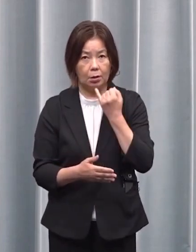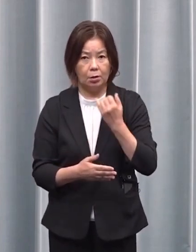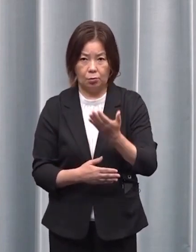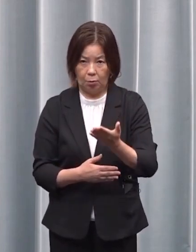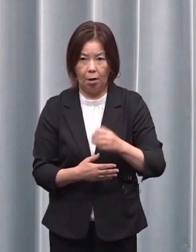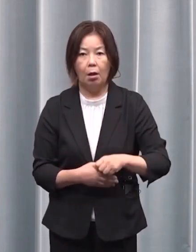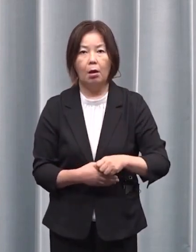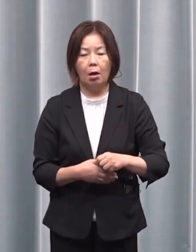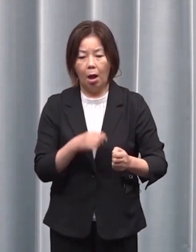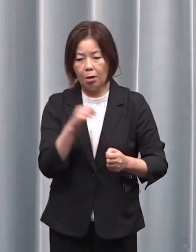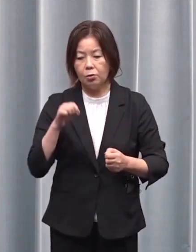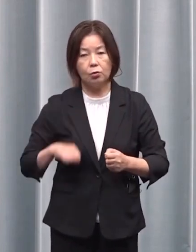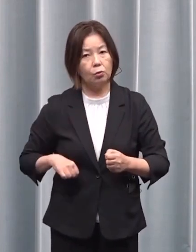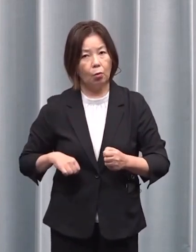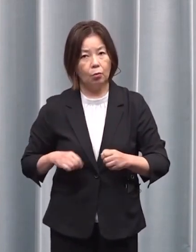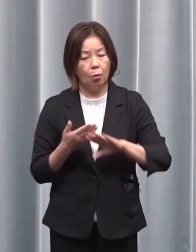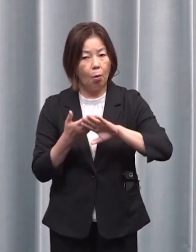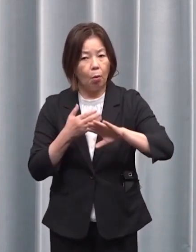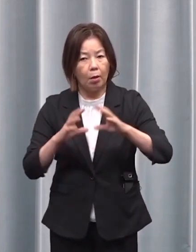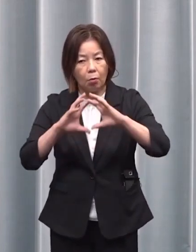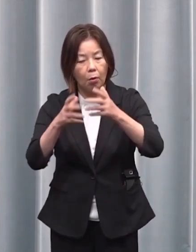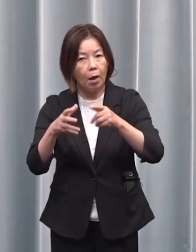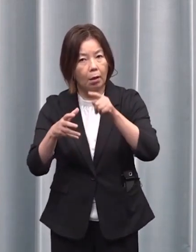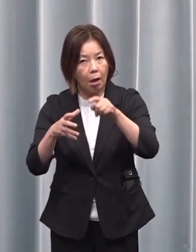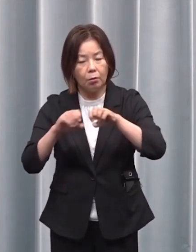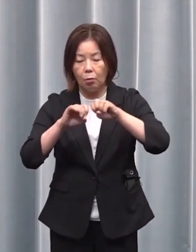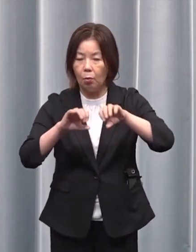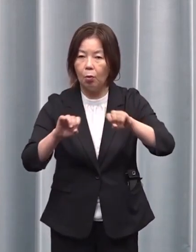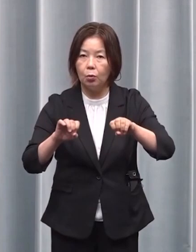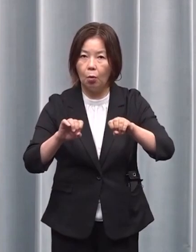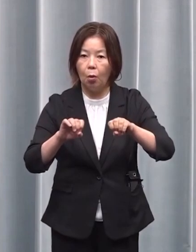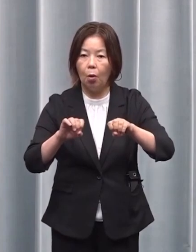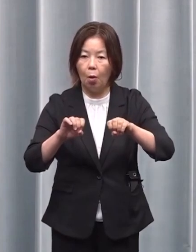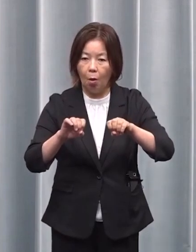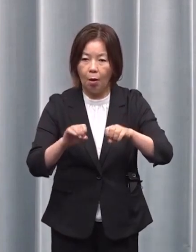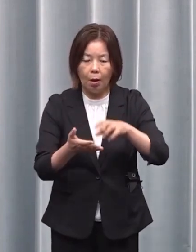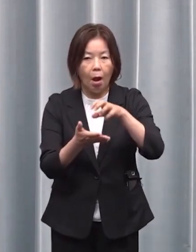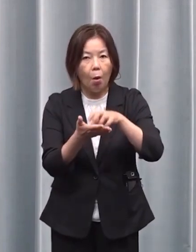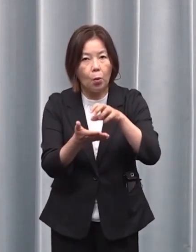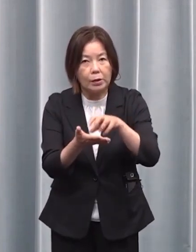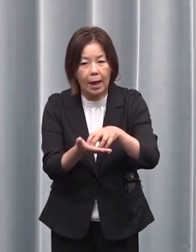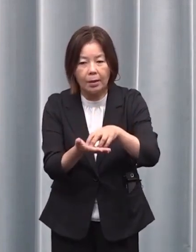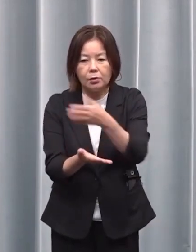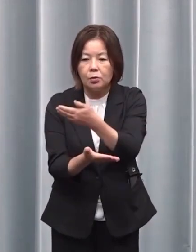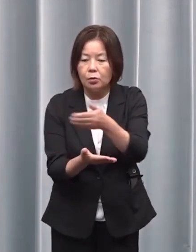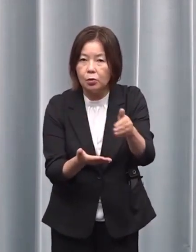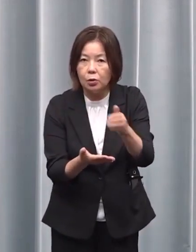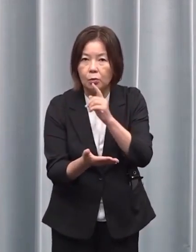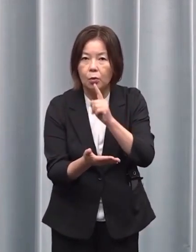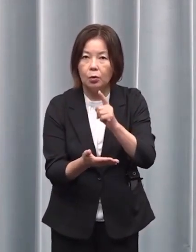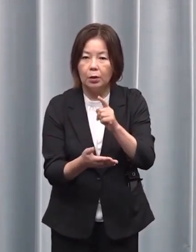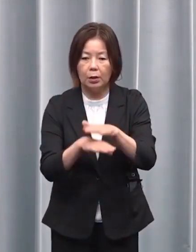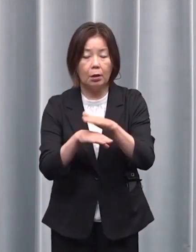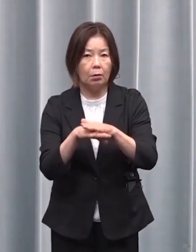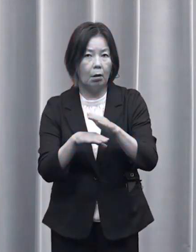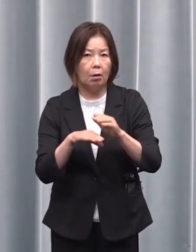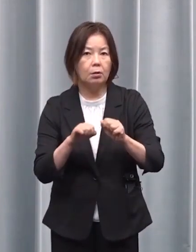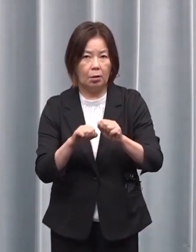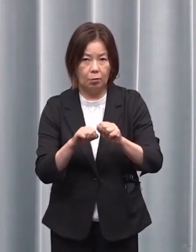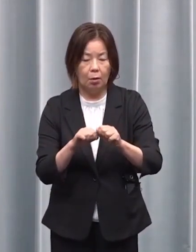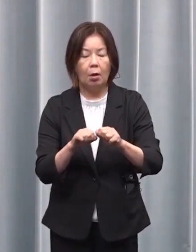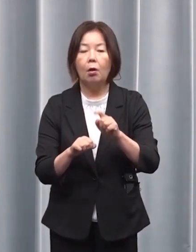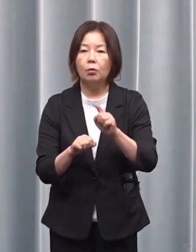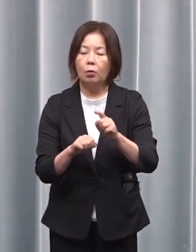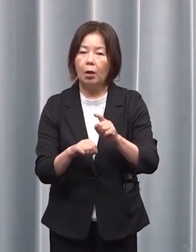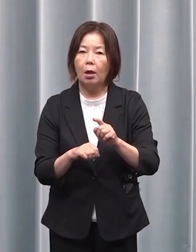水と、まあ、中国以外の海外メディアが訳するときもそのように訳されております。まあ、こういった発信についても海外からは疑問視する声